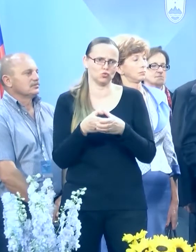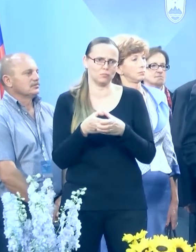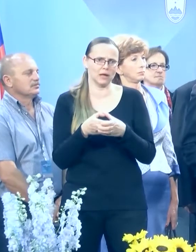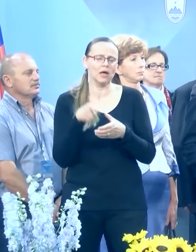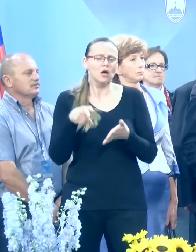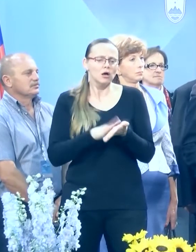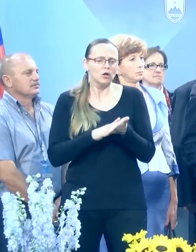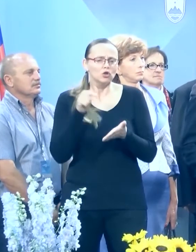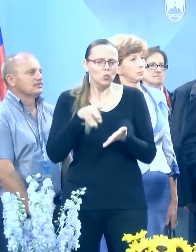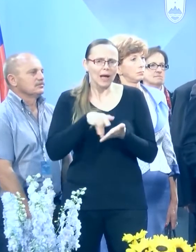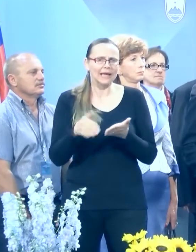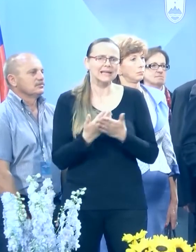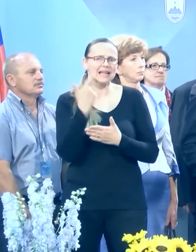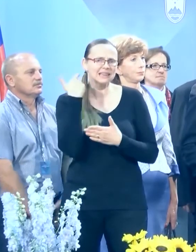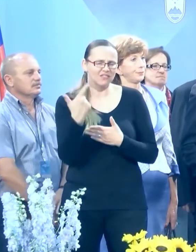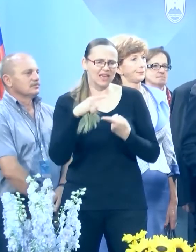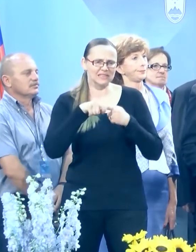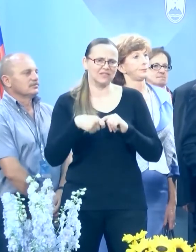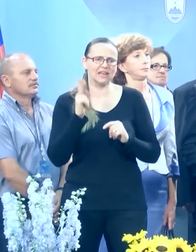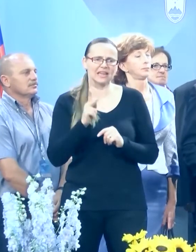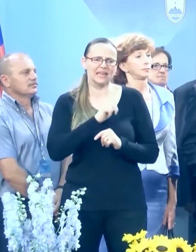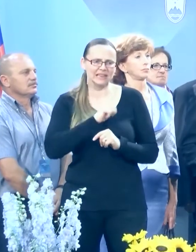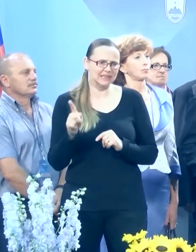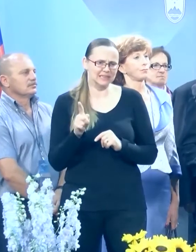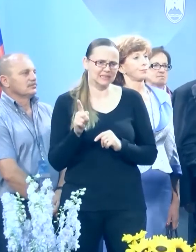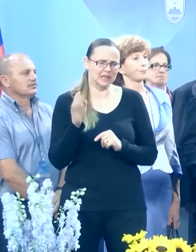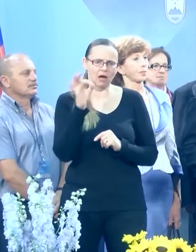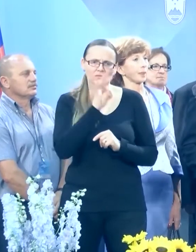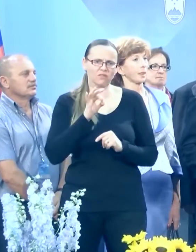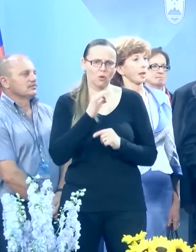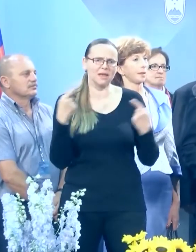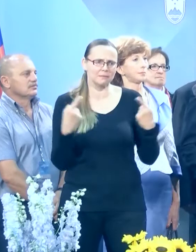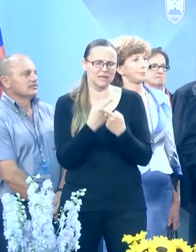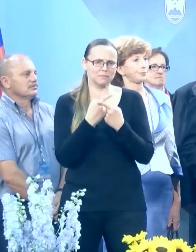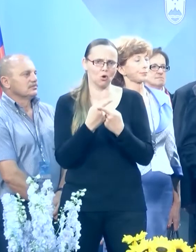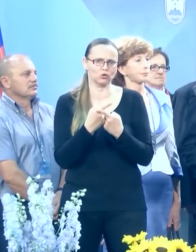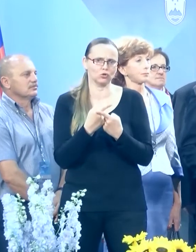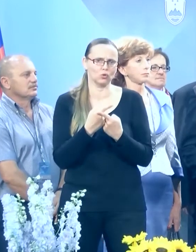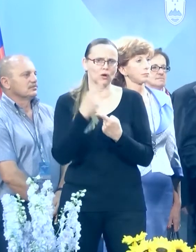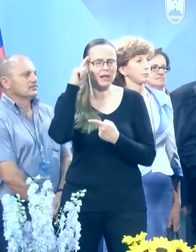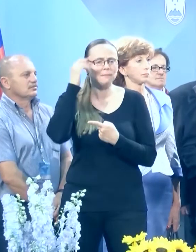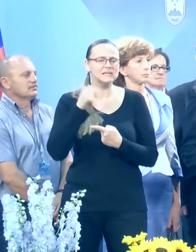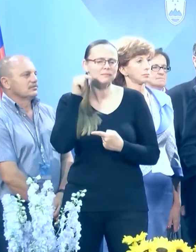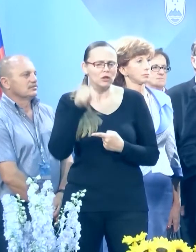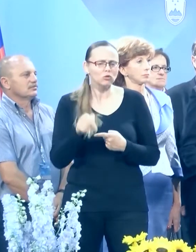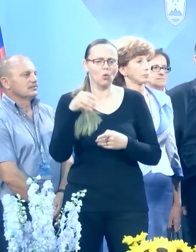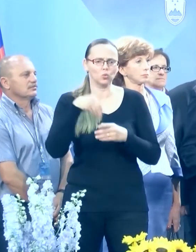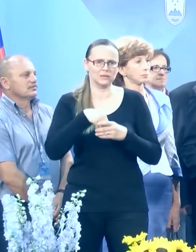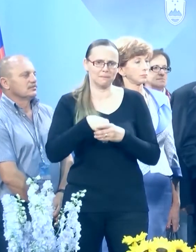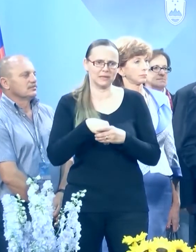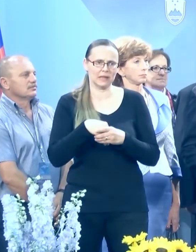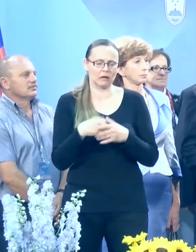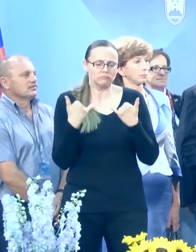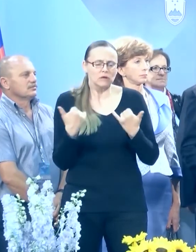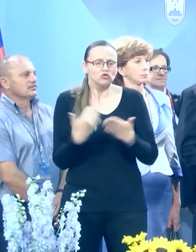tukaj gre za 2 stvari, ki nista v nikakršni kontradikciji. Mislim, da je to vsebina